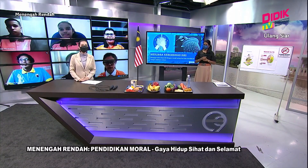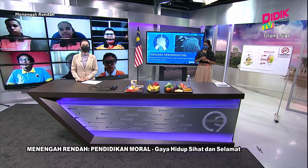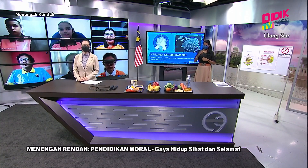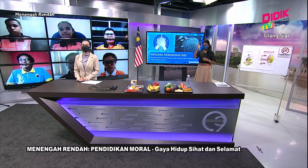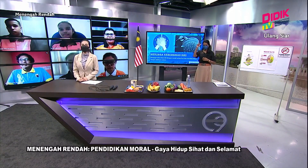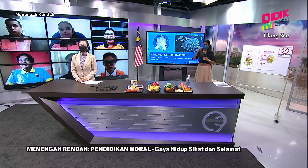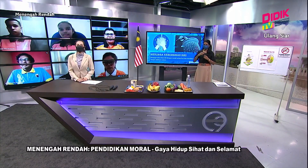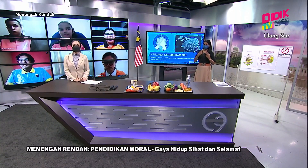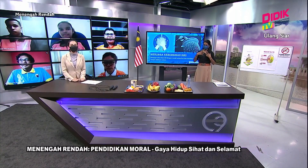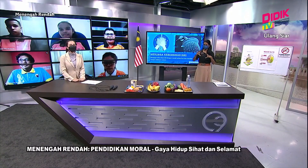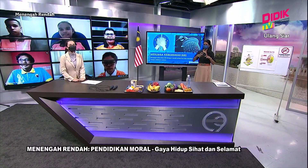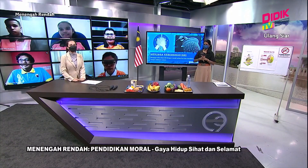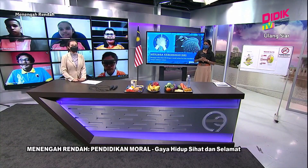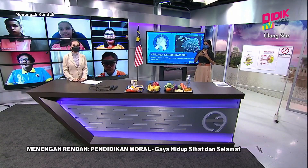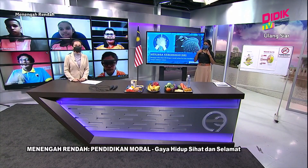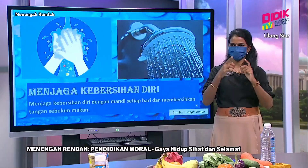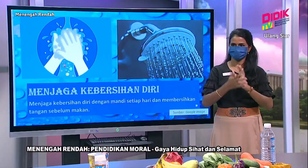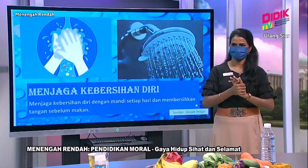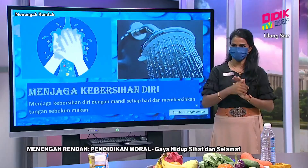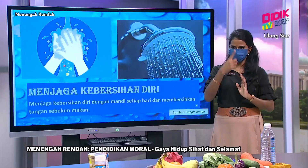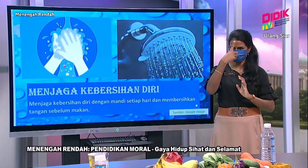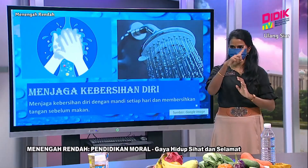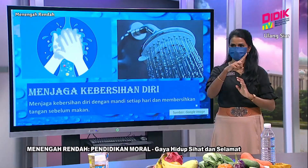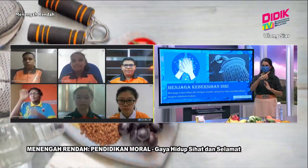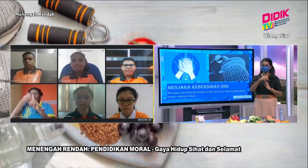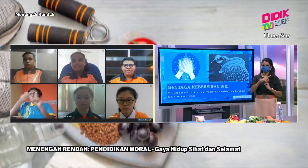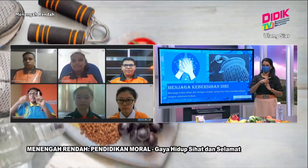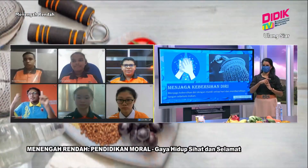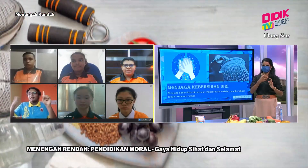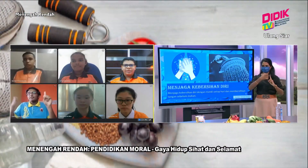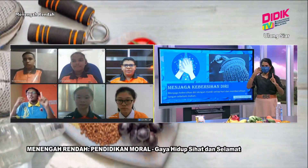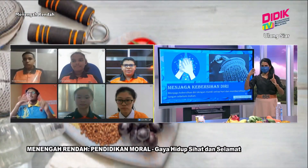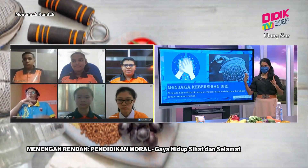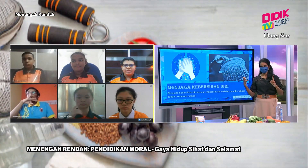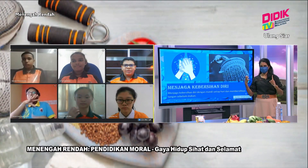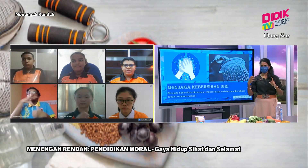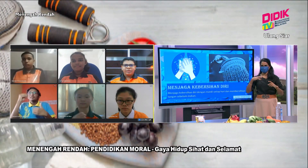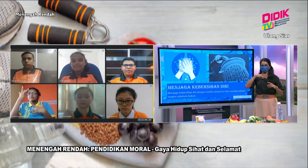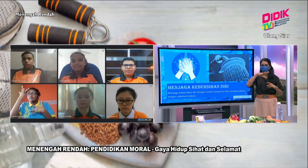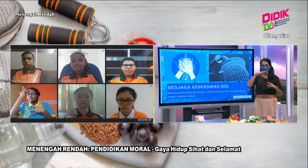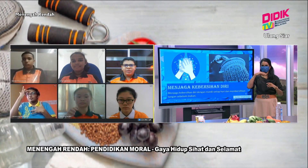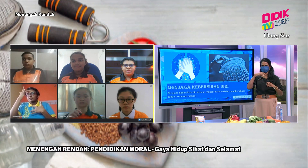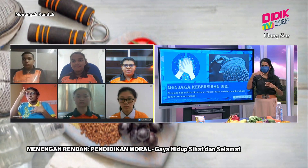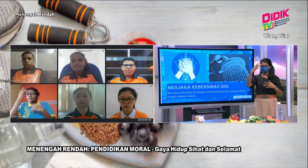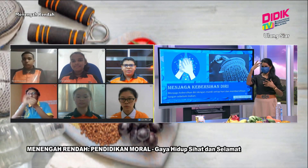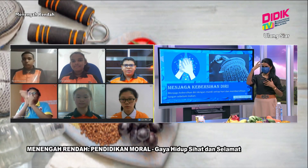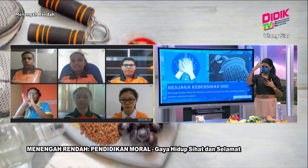Ha, Kelman, cuba jawab untuk elakkan kotor